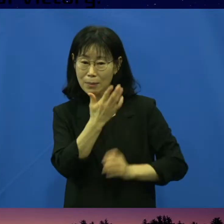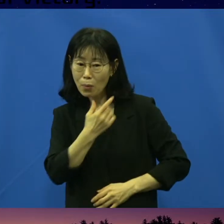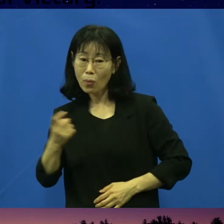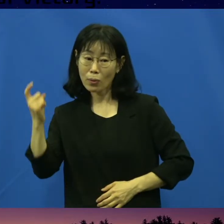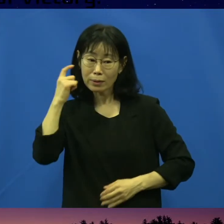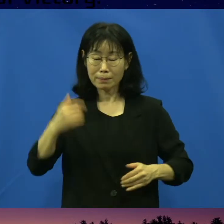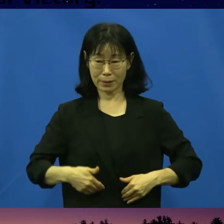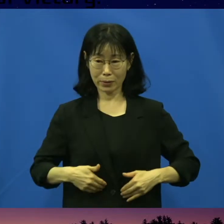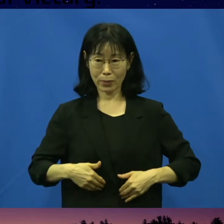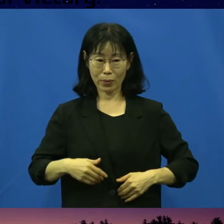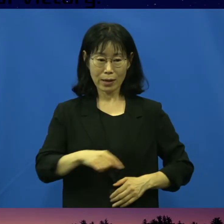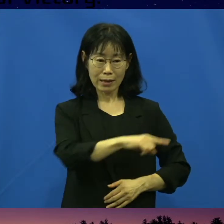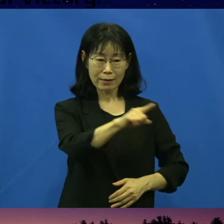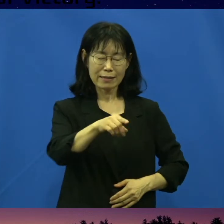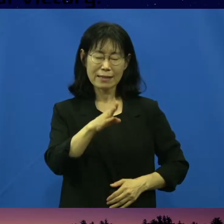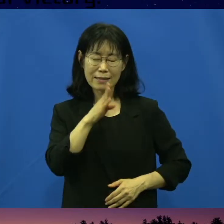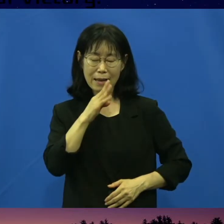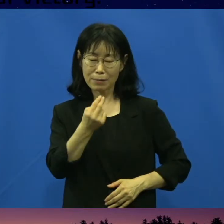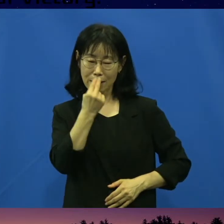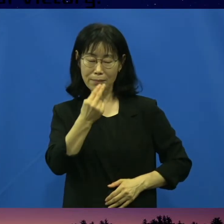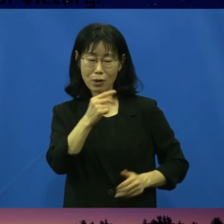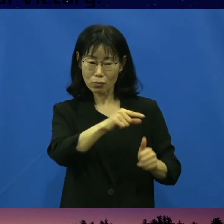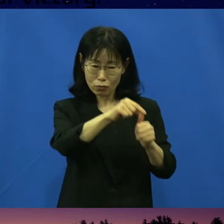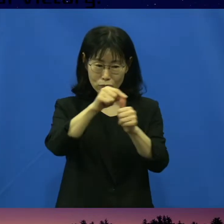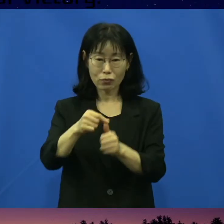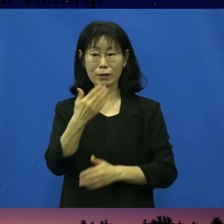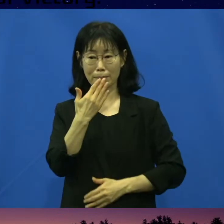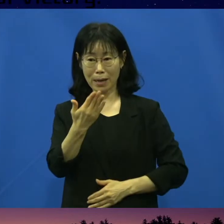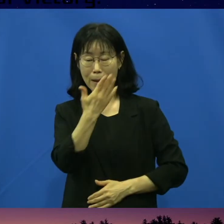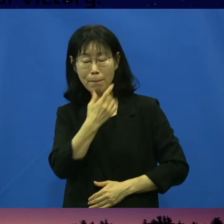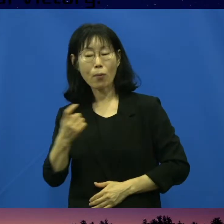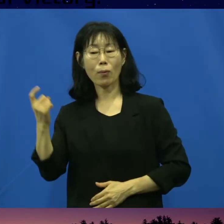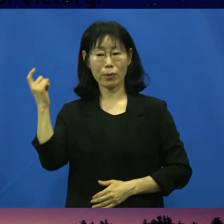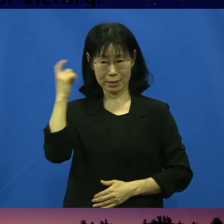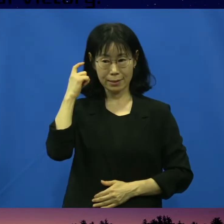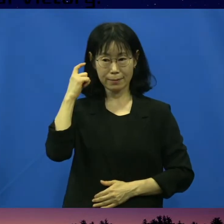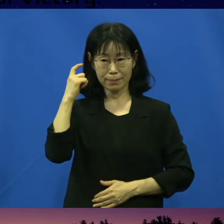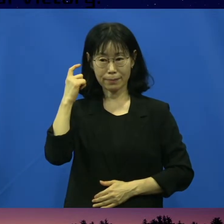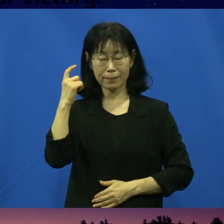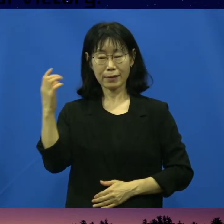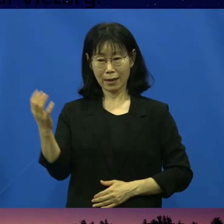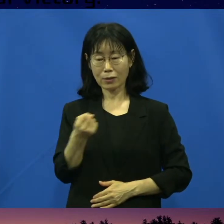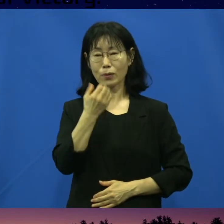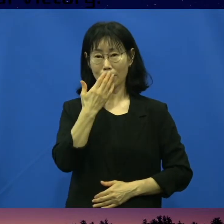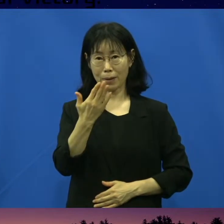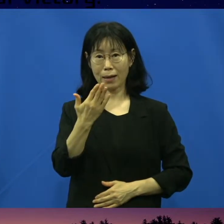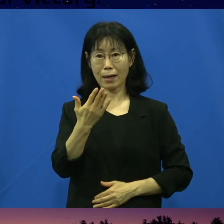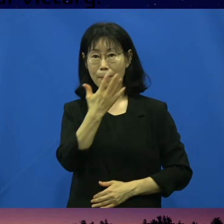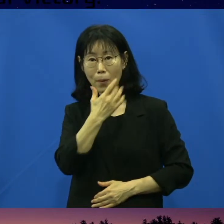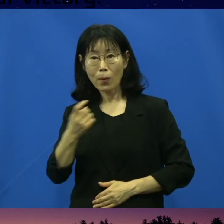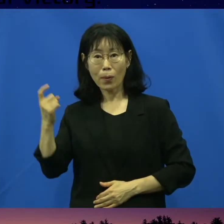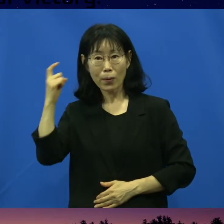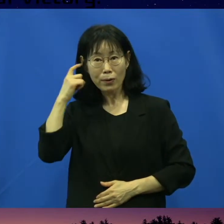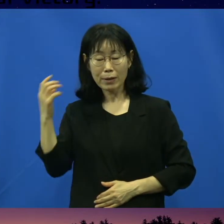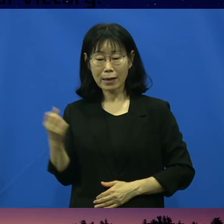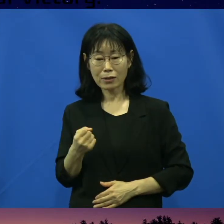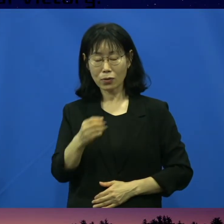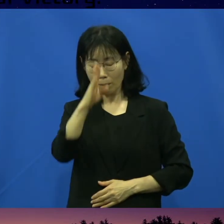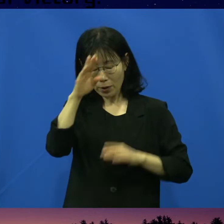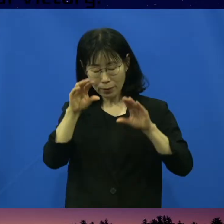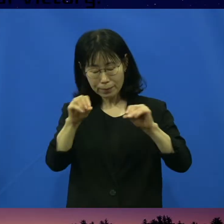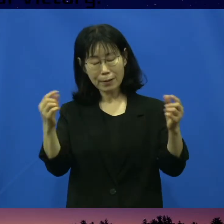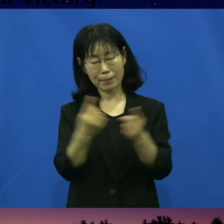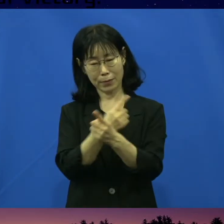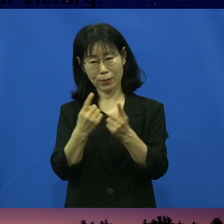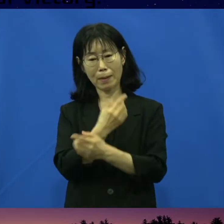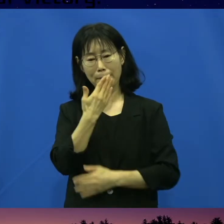살리고도 남는 역사가 있을 줄로 믿습니다. 복음만이 완전한 치료제가 되십니다. 오늘날 병든 영혼들